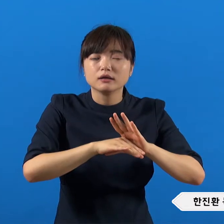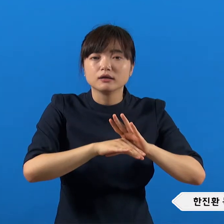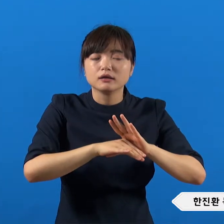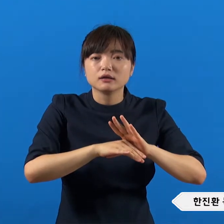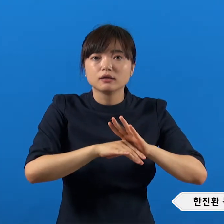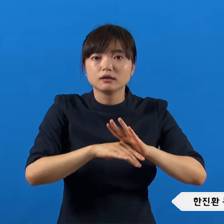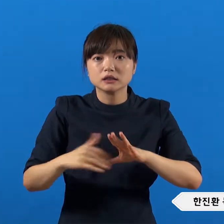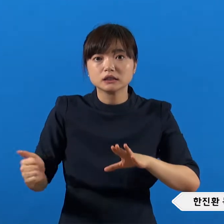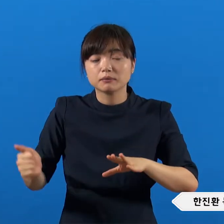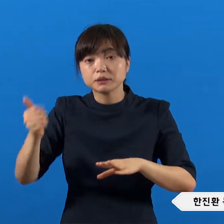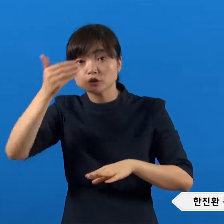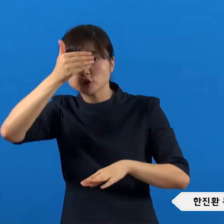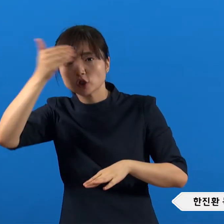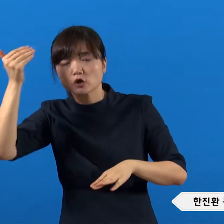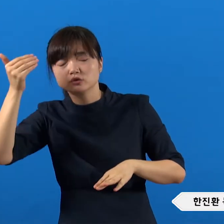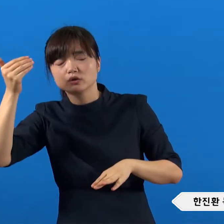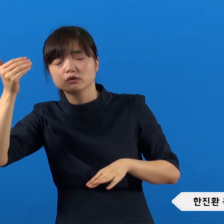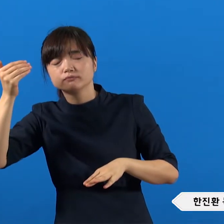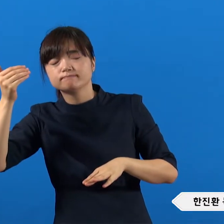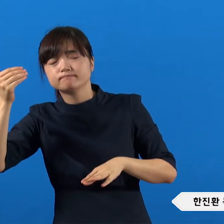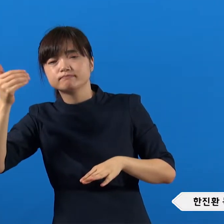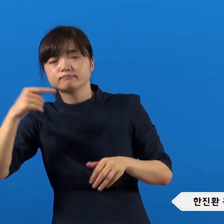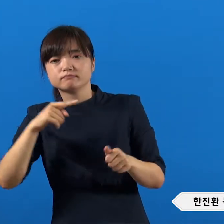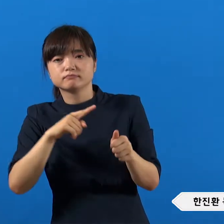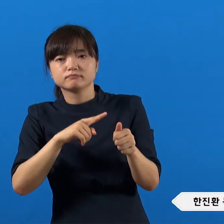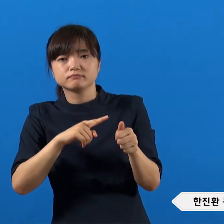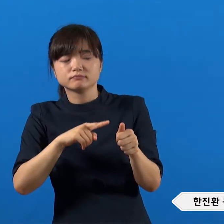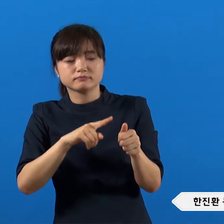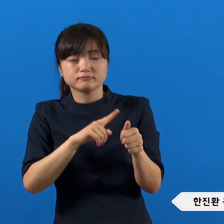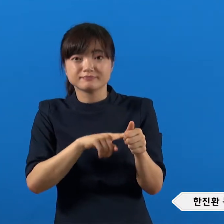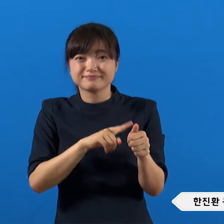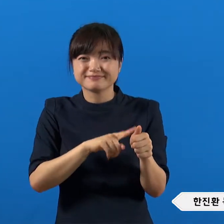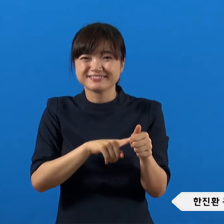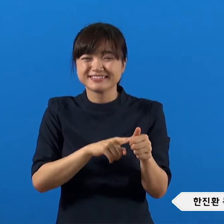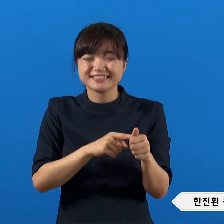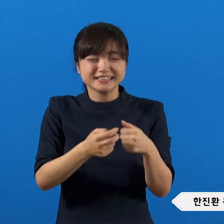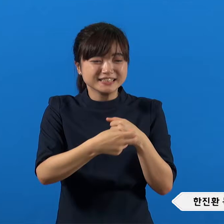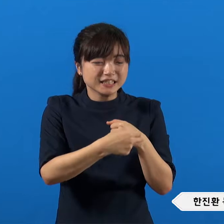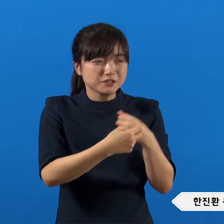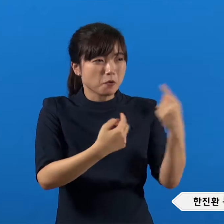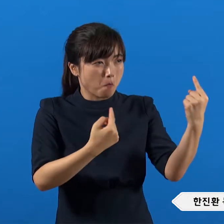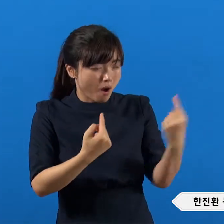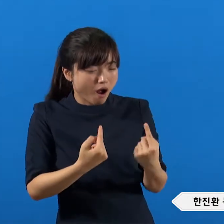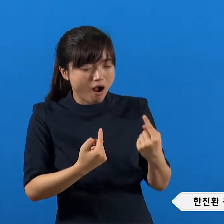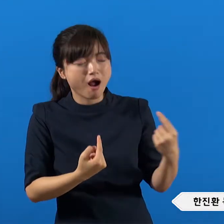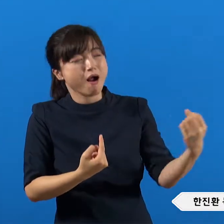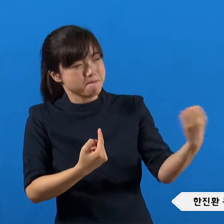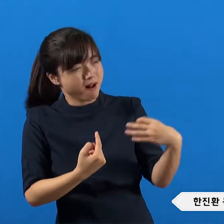한밤중인데 그 청년 침상 위에서 코른펠드가 또 앉아서 복음을 전합니다.